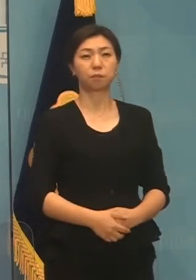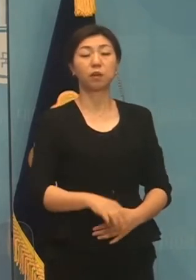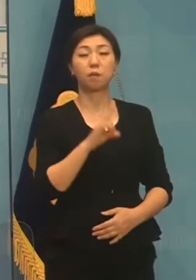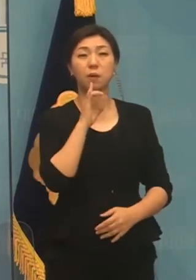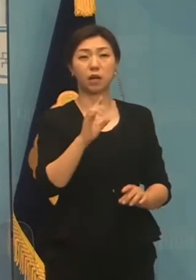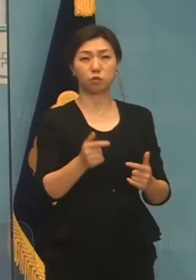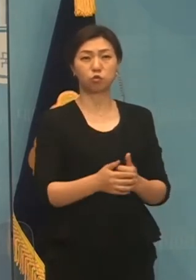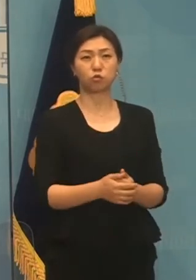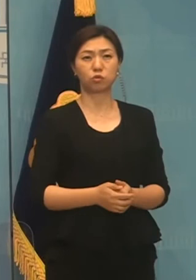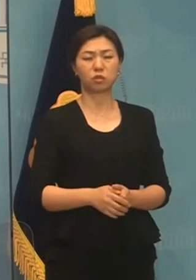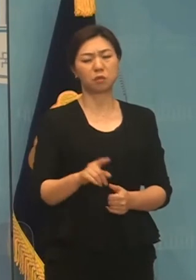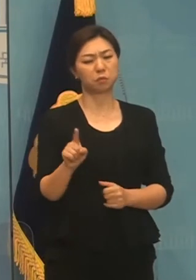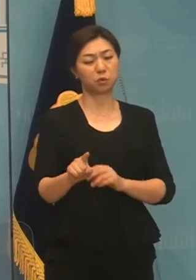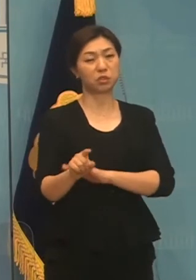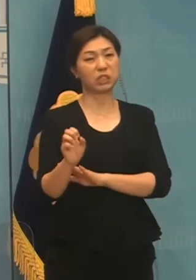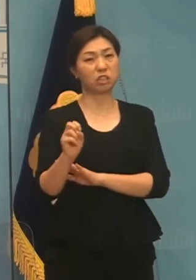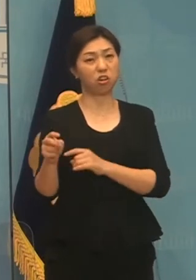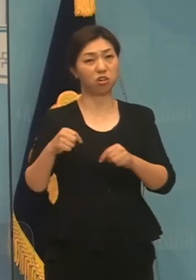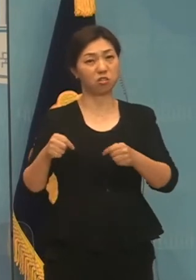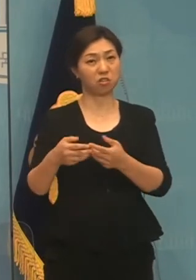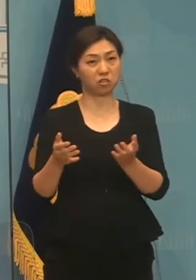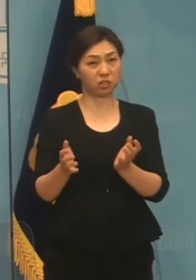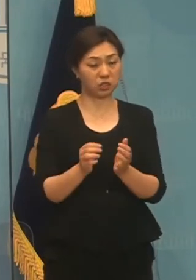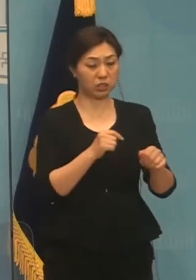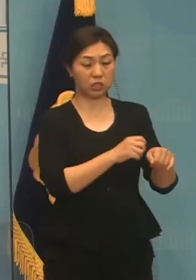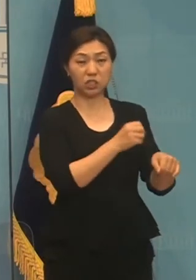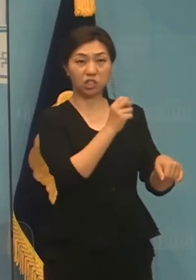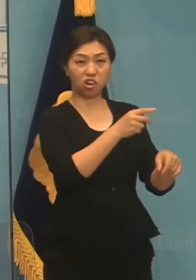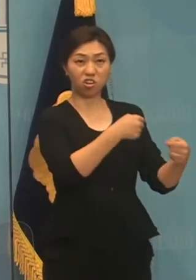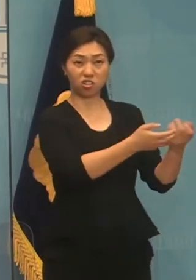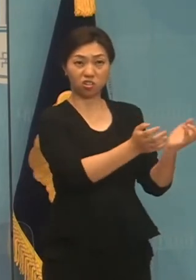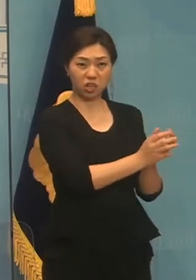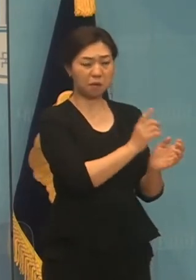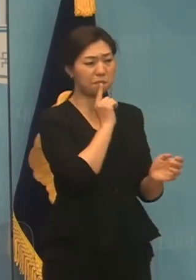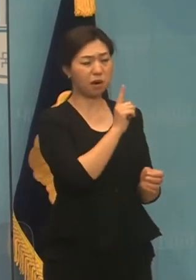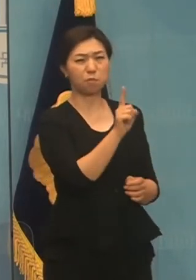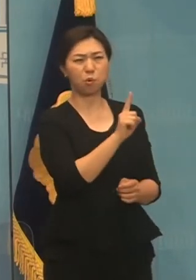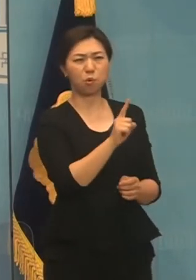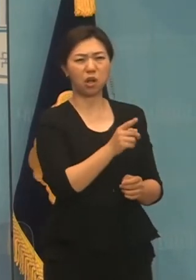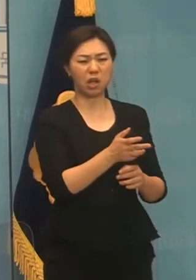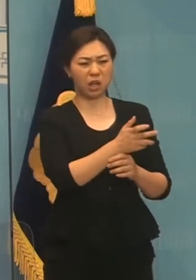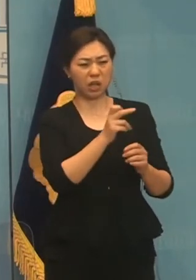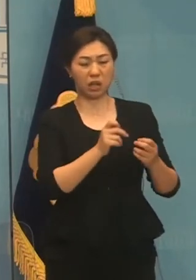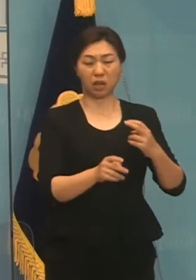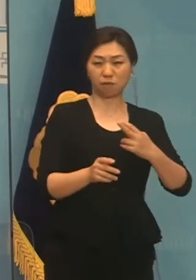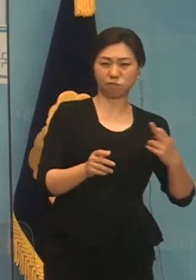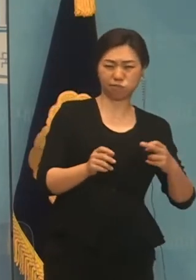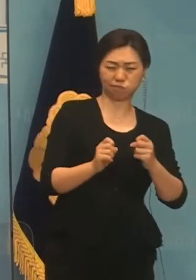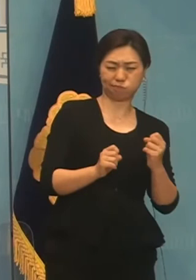모 여당 중진위원은 대포로 폭파하지 않은 것이 어디냐면서